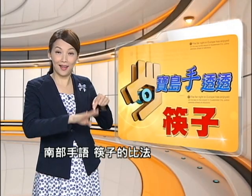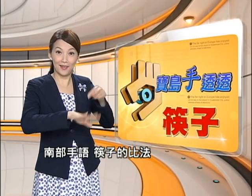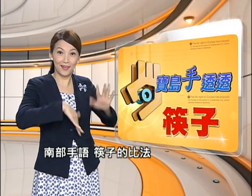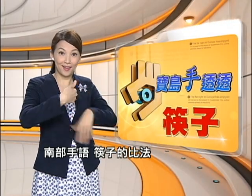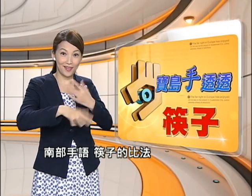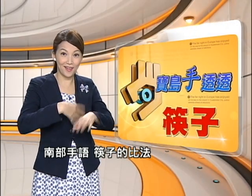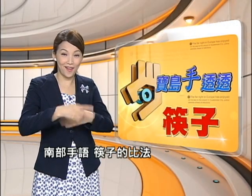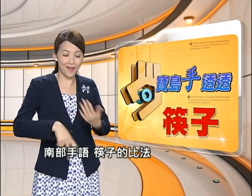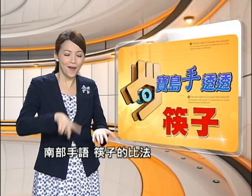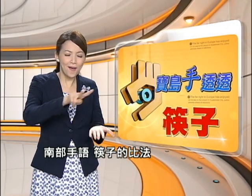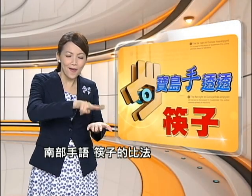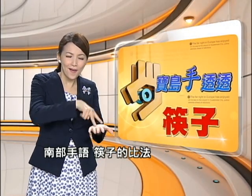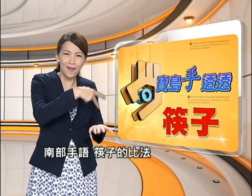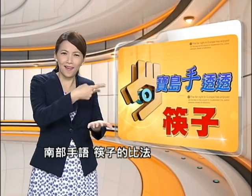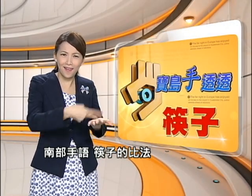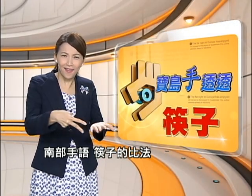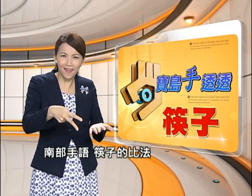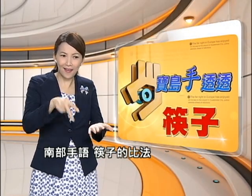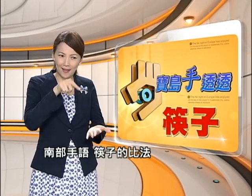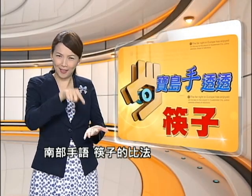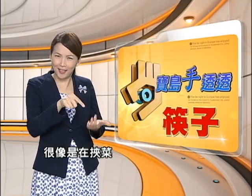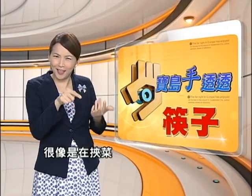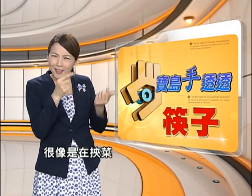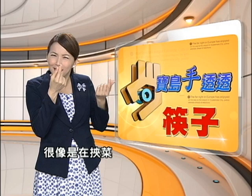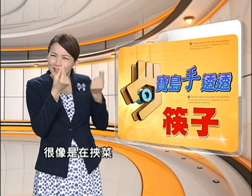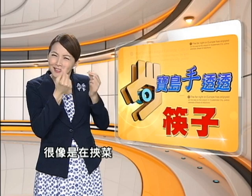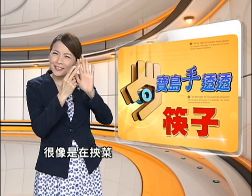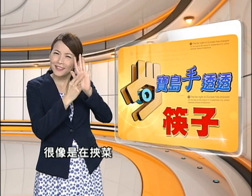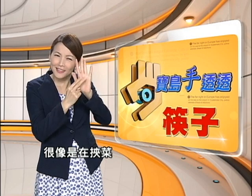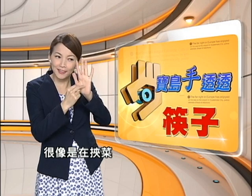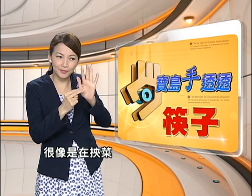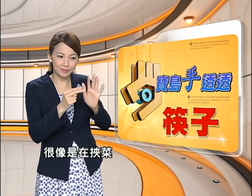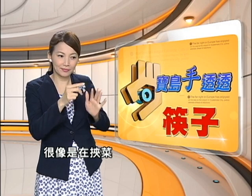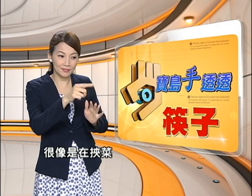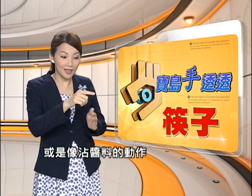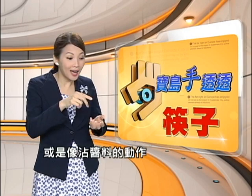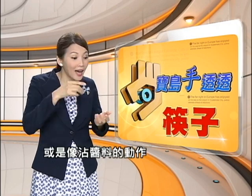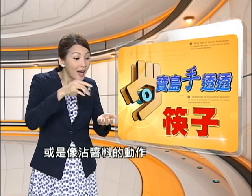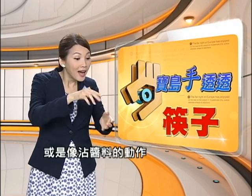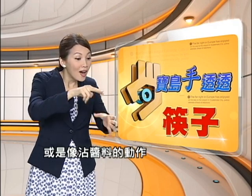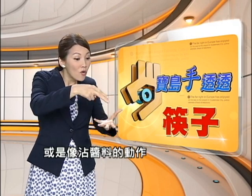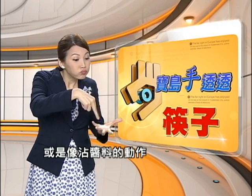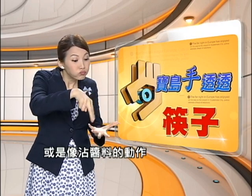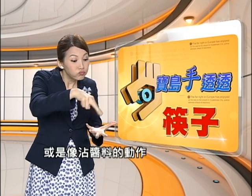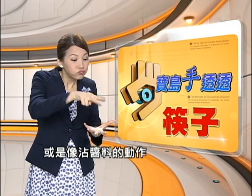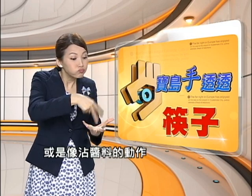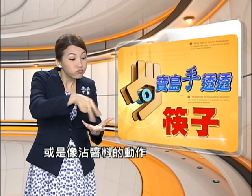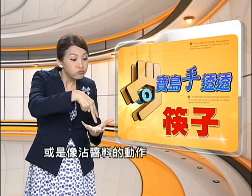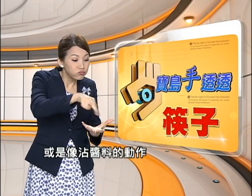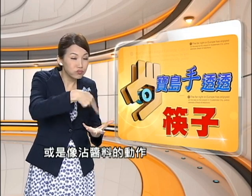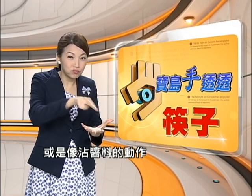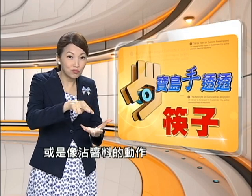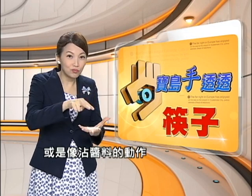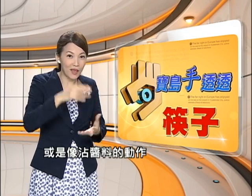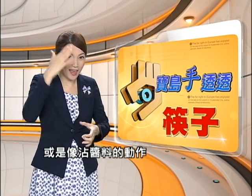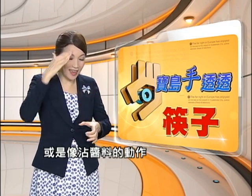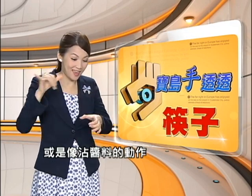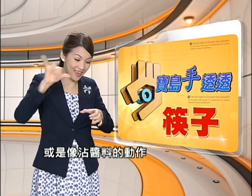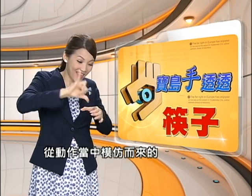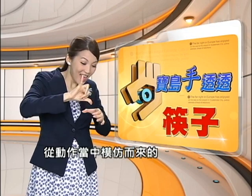南部手语筷子的笔法很像是在夹菜或者是像沾酱料的动作，从动